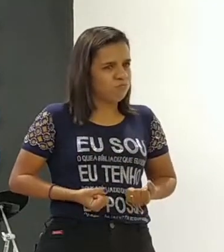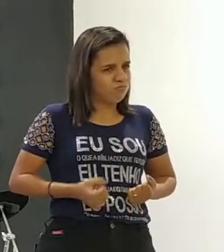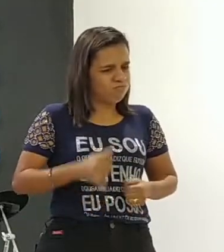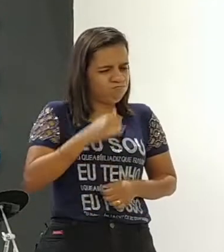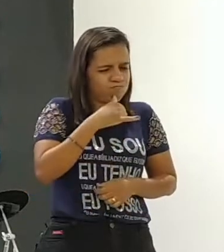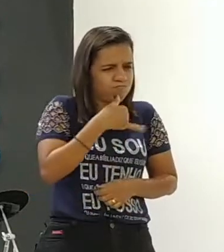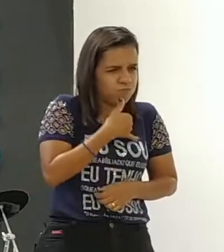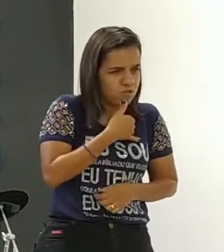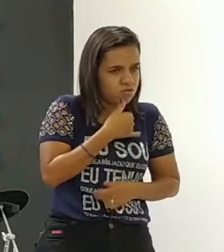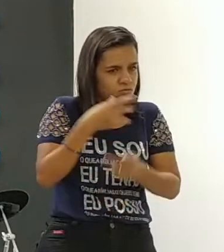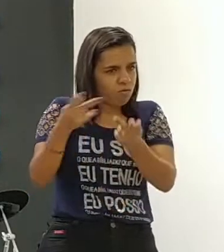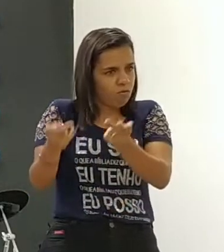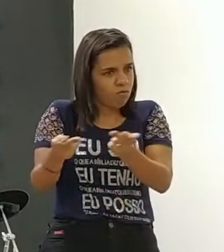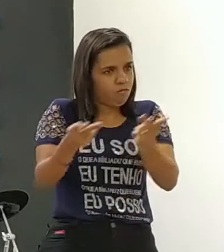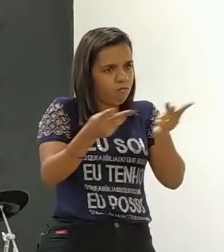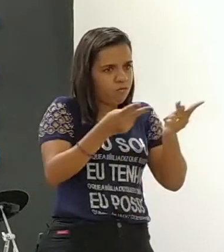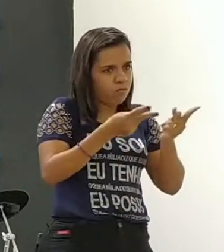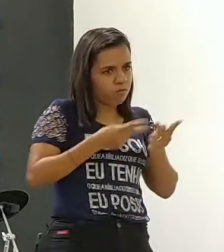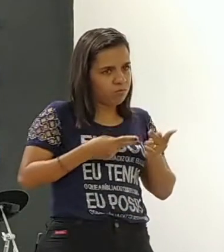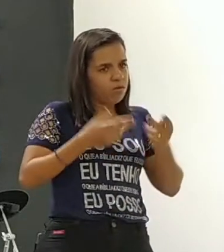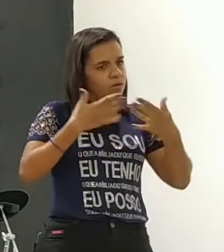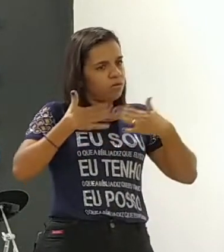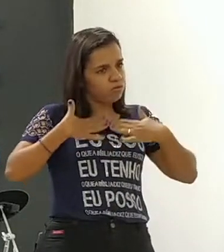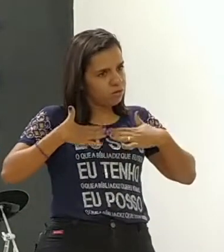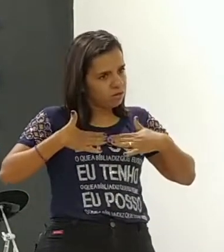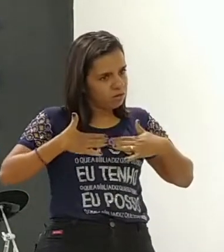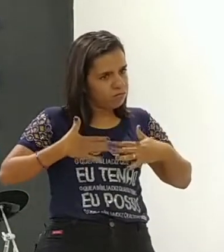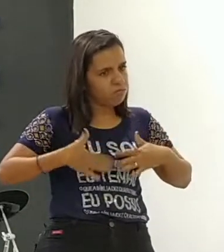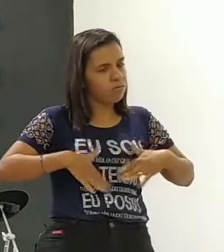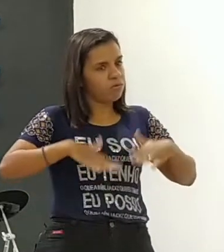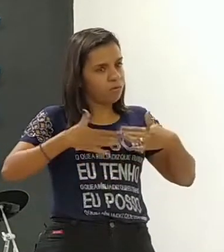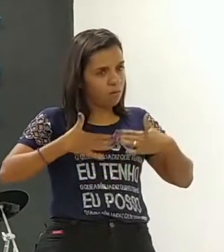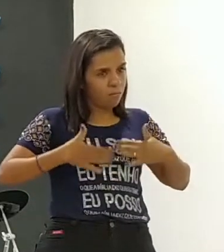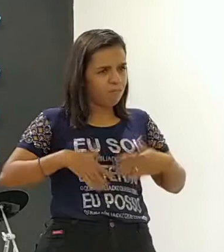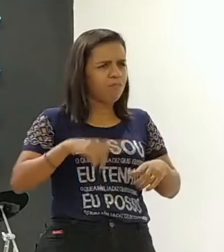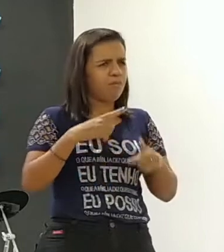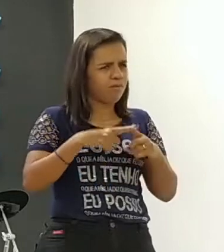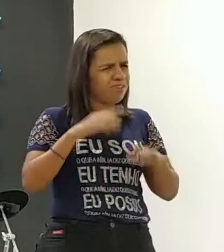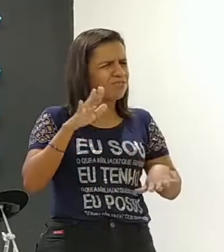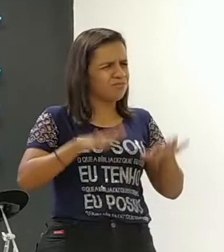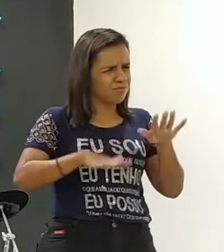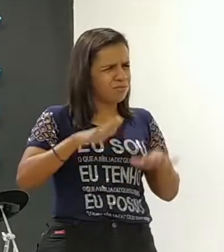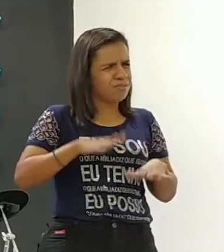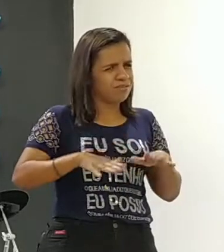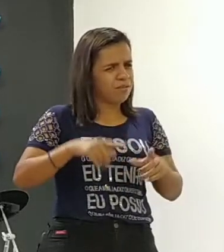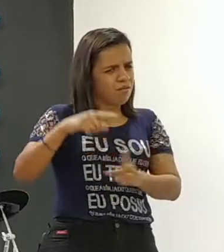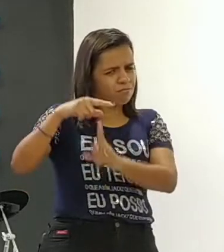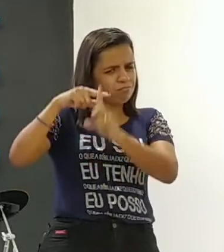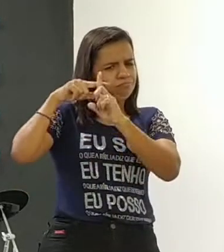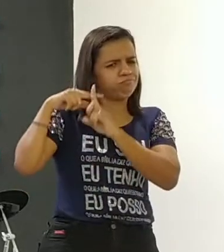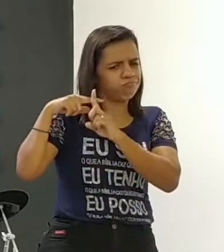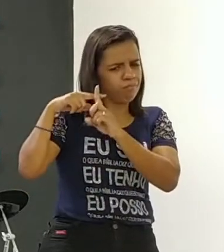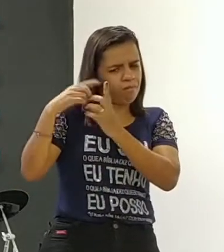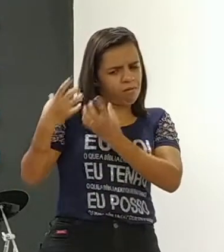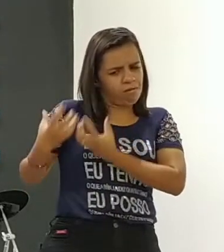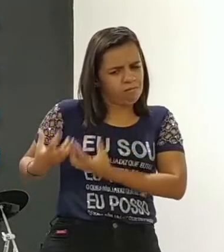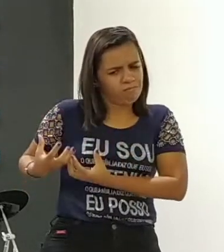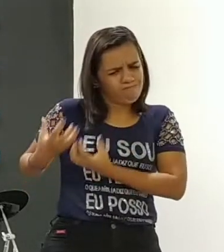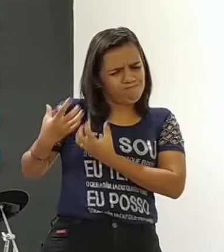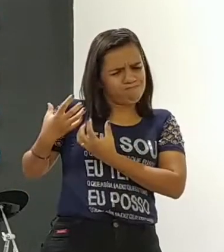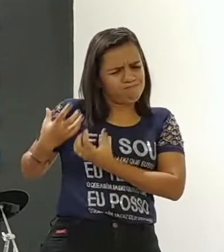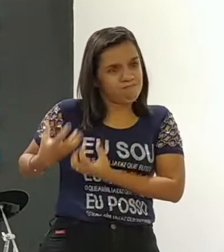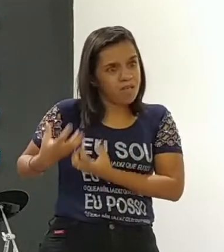sobrecarregados, e eu vos aliviarei. Sabe por quê? Porque às vezes a cruz pesa, às vezes o chamado